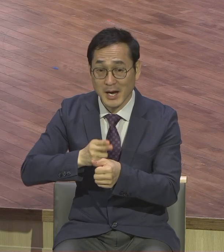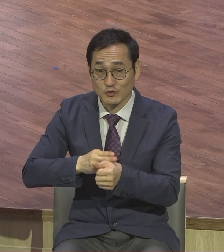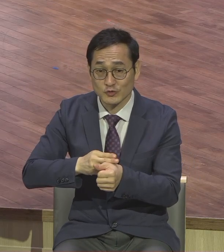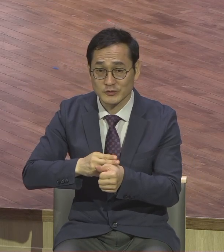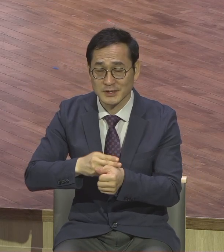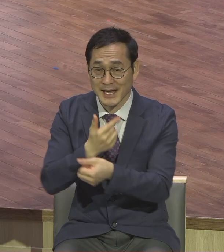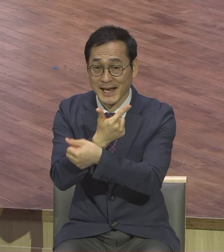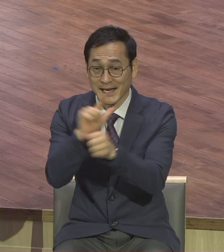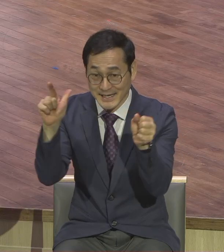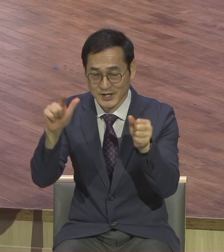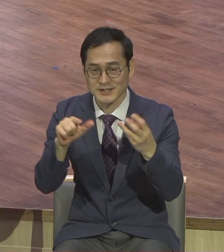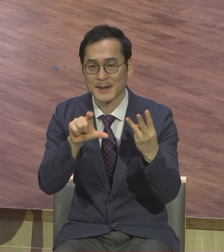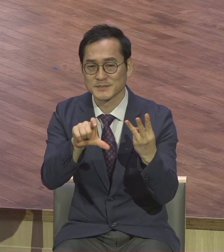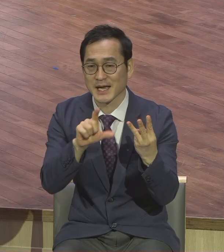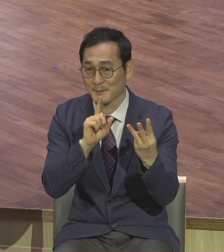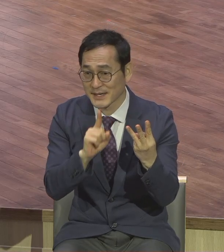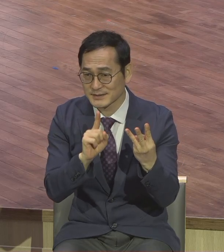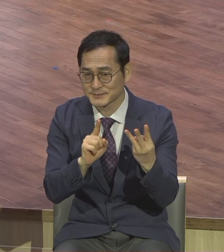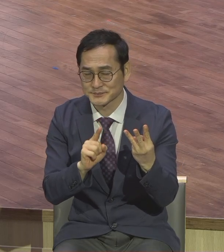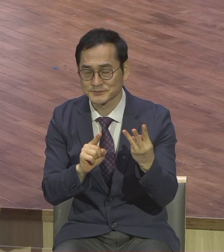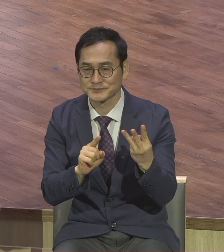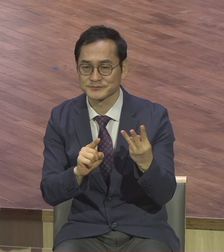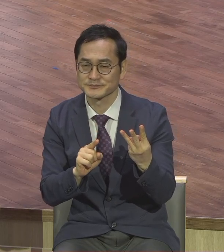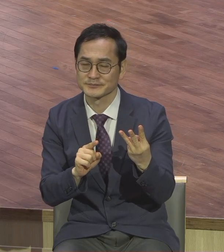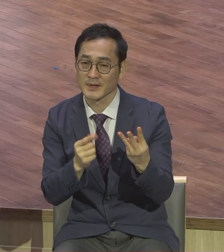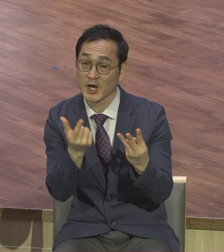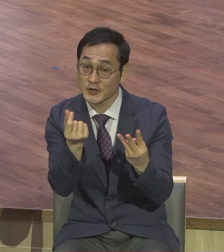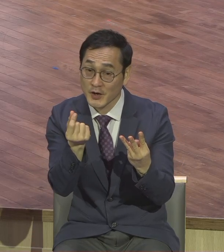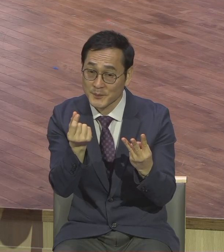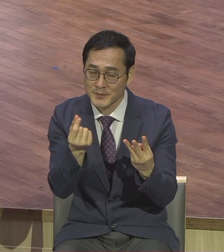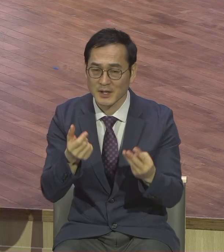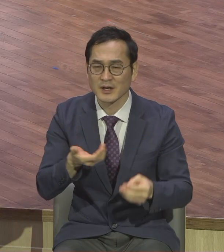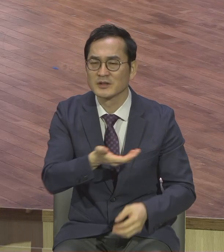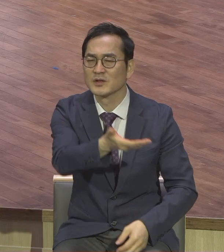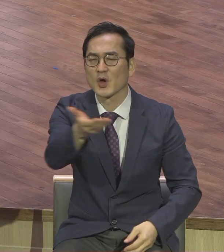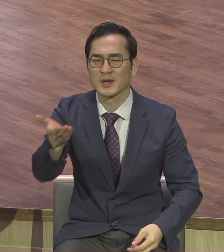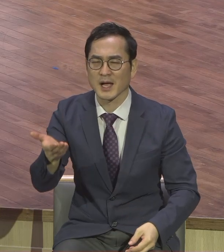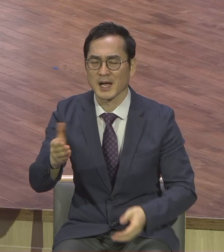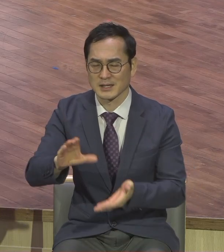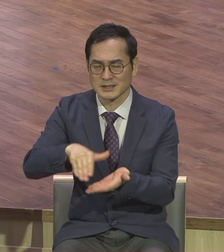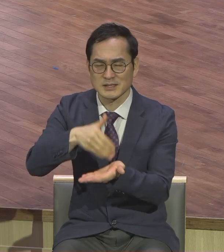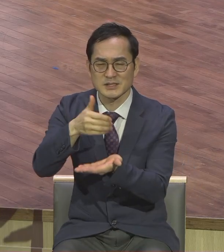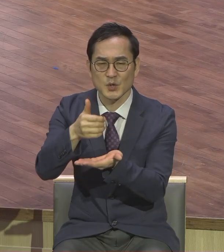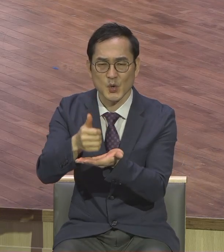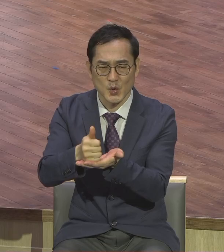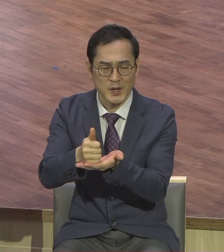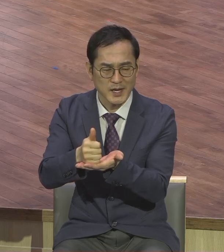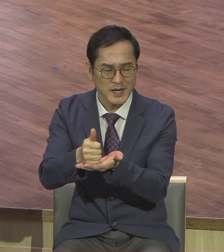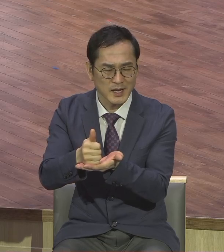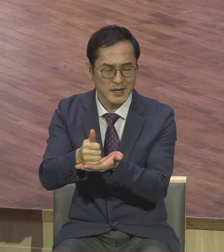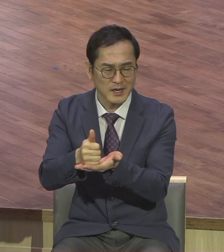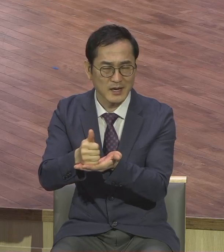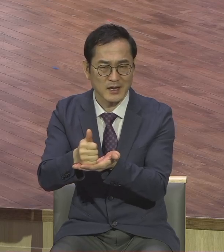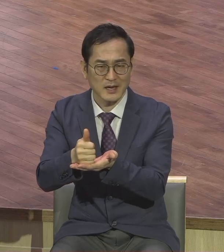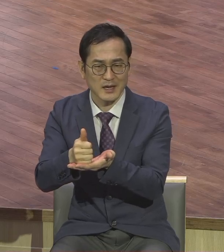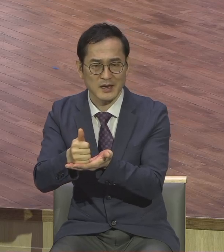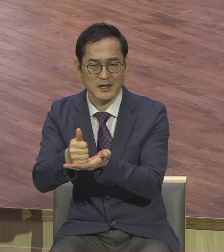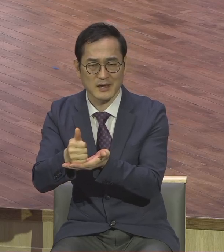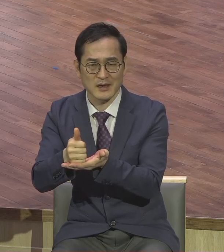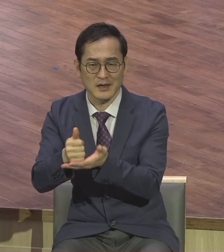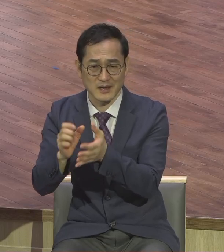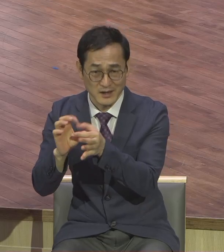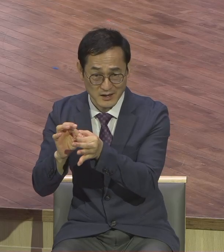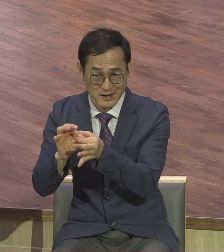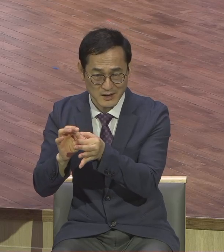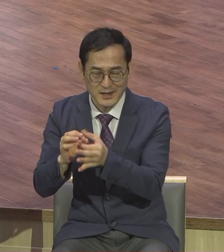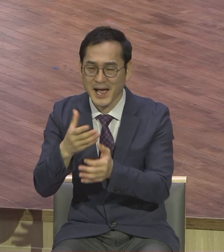이걸 마무리하면서 이렇게 강조합니다. 너희가 그리스도의 것이면 곧 아브라함의 자손이요